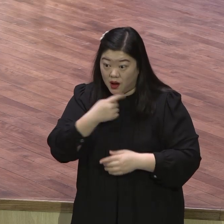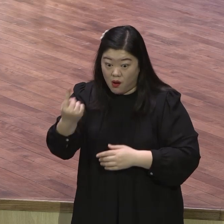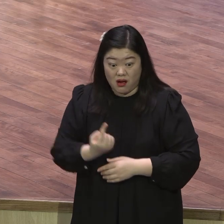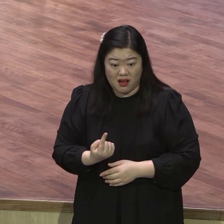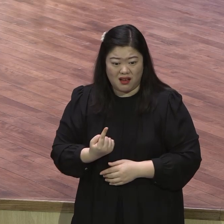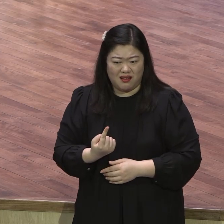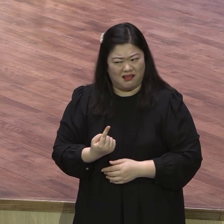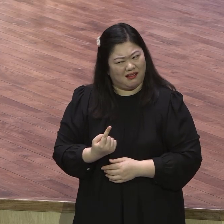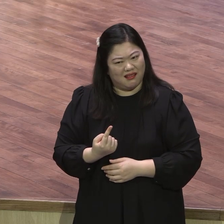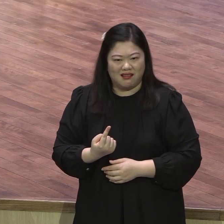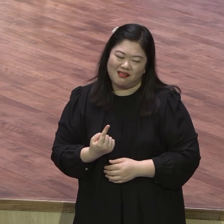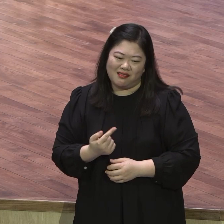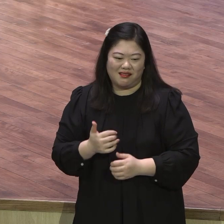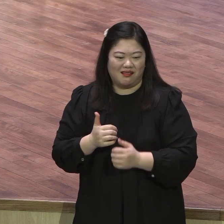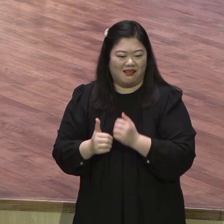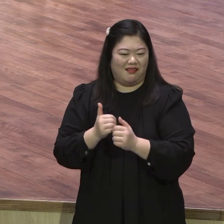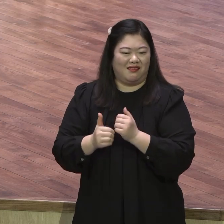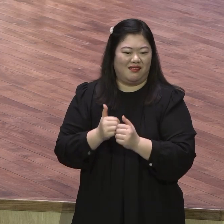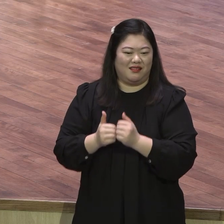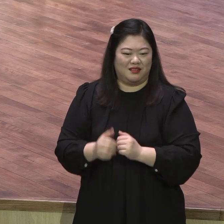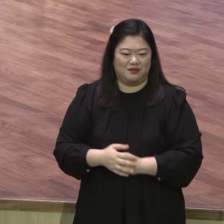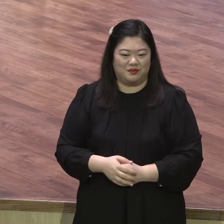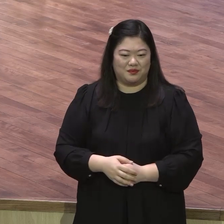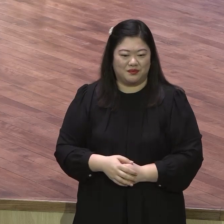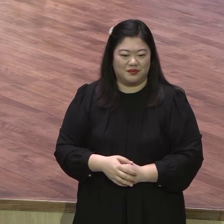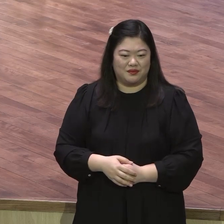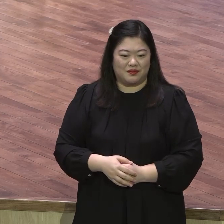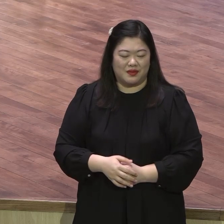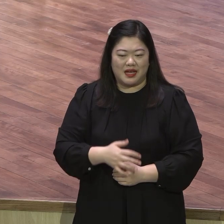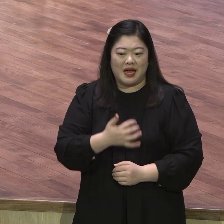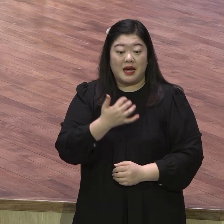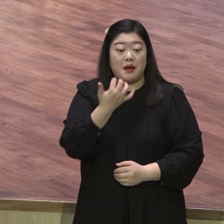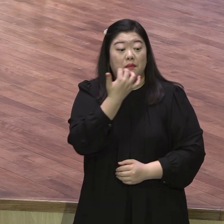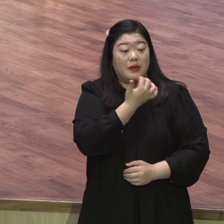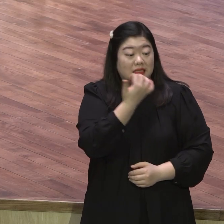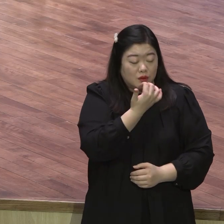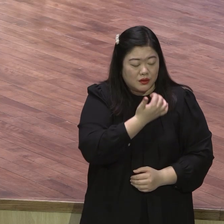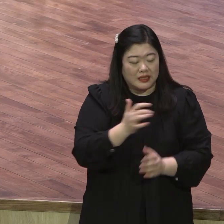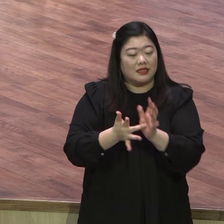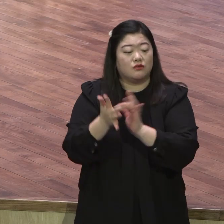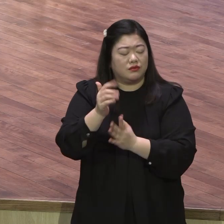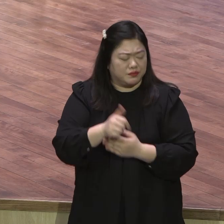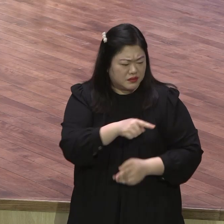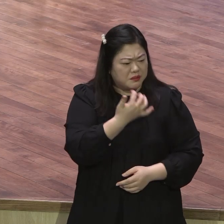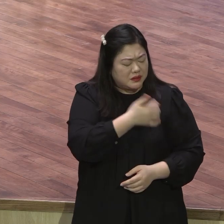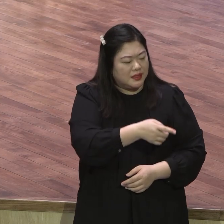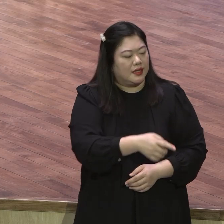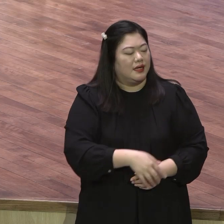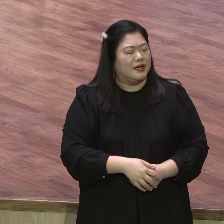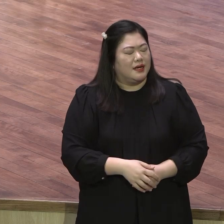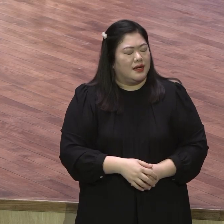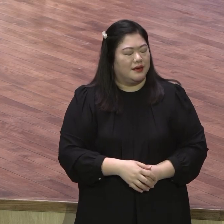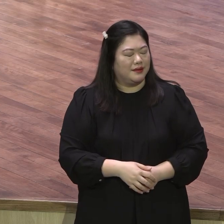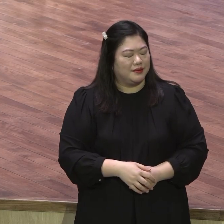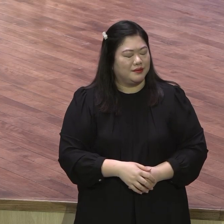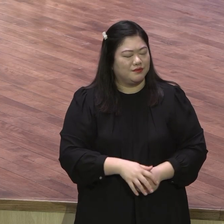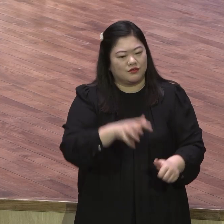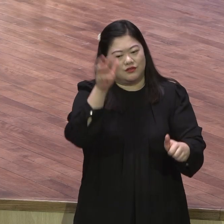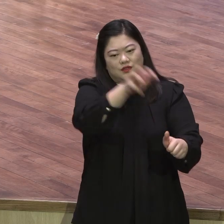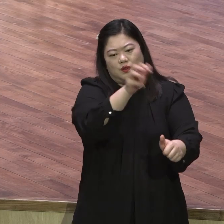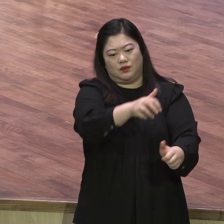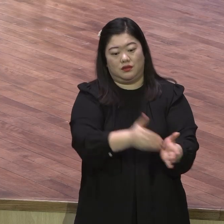서론에 메여서 본론을 보지 못하는 베드로를 향해서 꾸지셨어요. 왜 신앙생활하면서 힘듭니까?